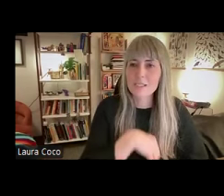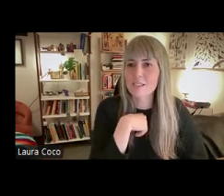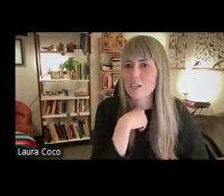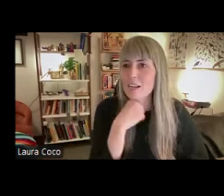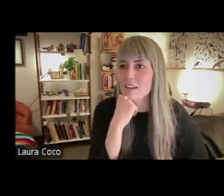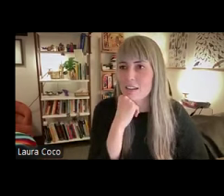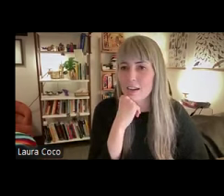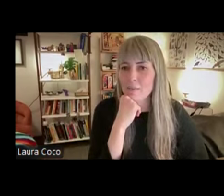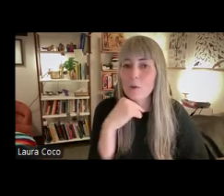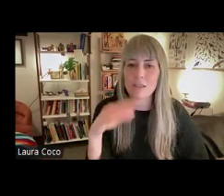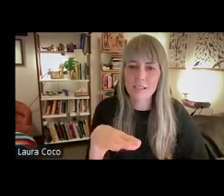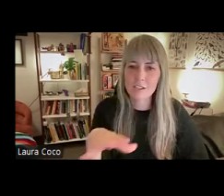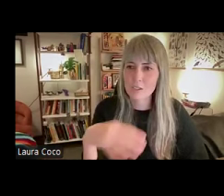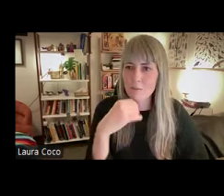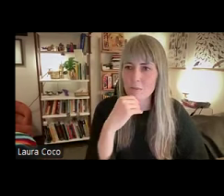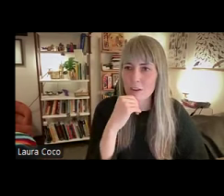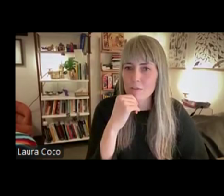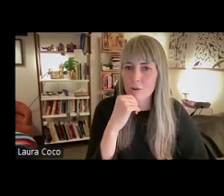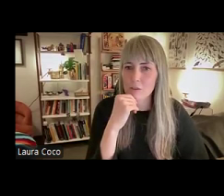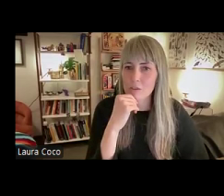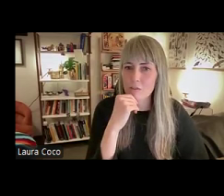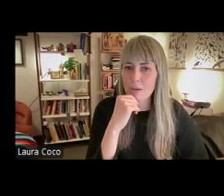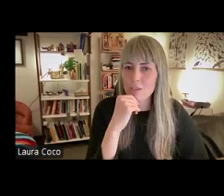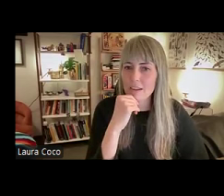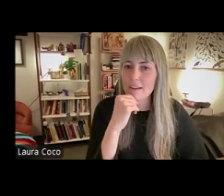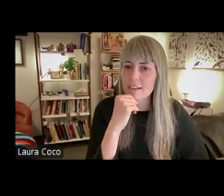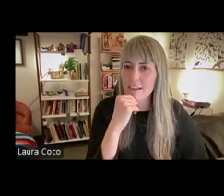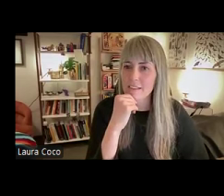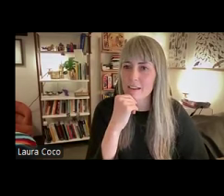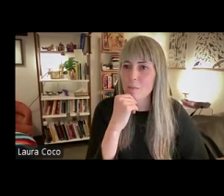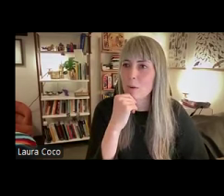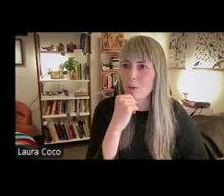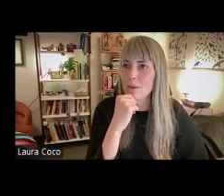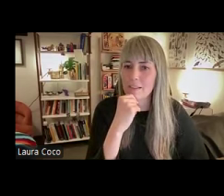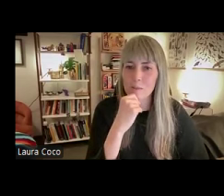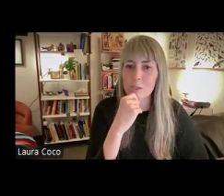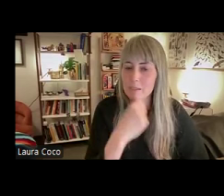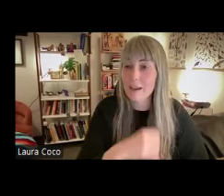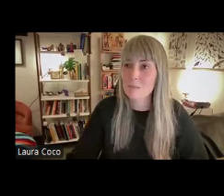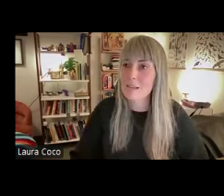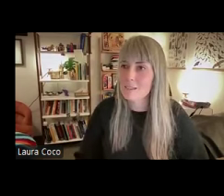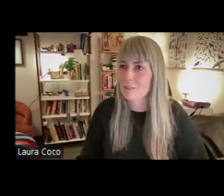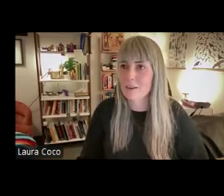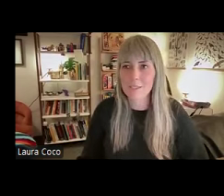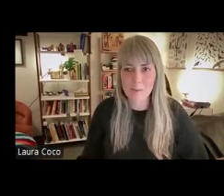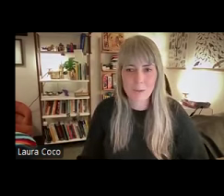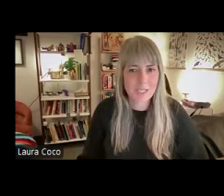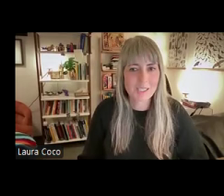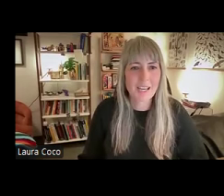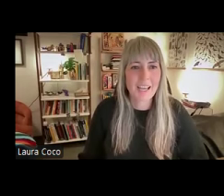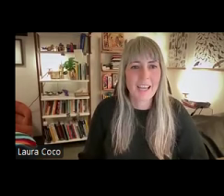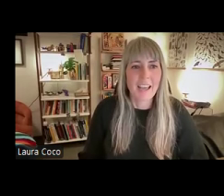Pero hay que abordar diferentes ángulos de este problema, ¿no? Aquí hay algunas fotos de cuando hacemos las pruebas auditivas en nuestra